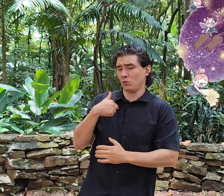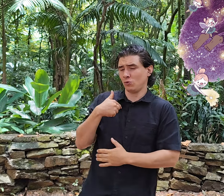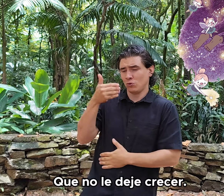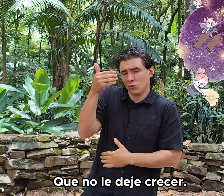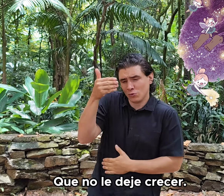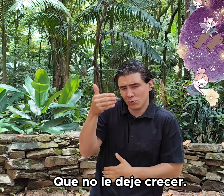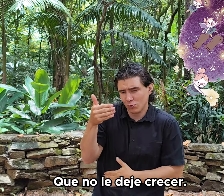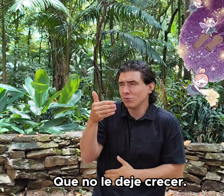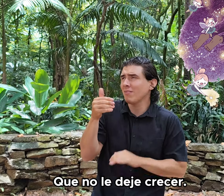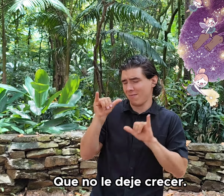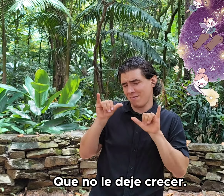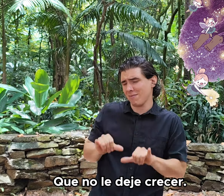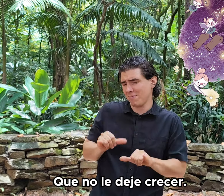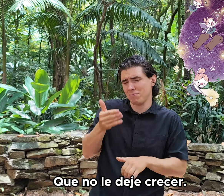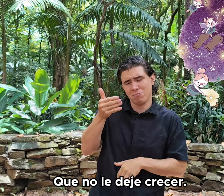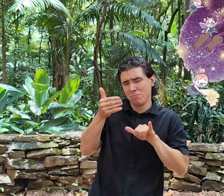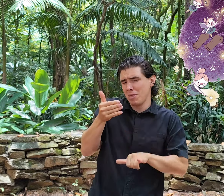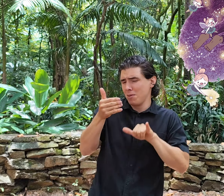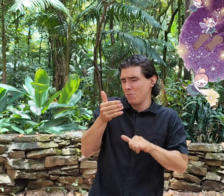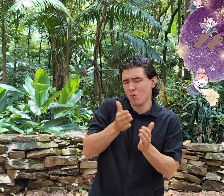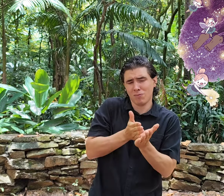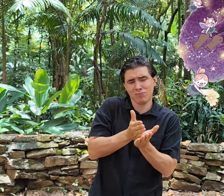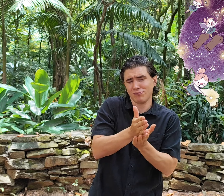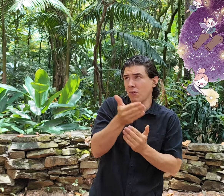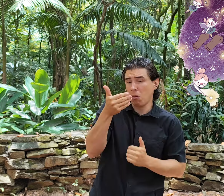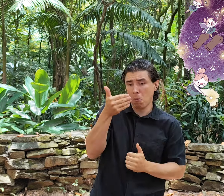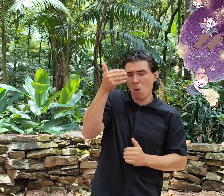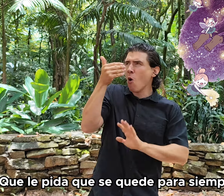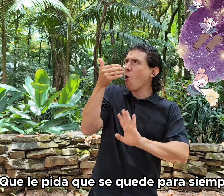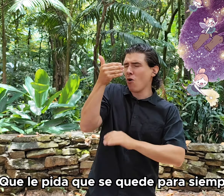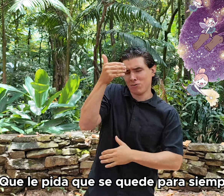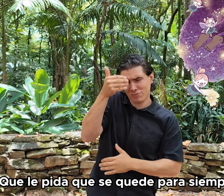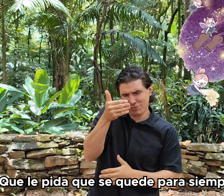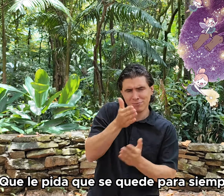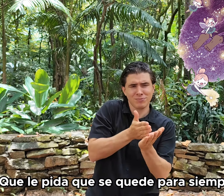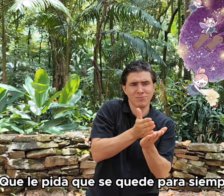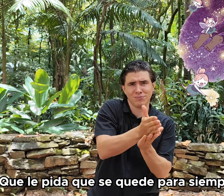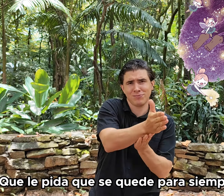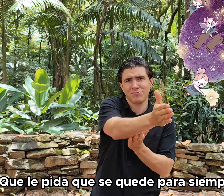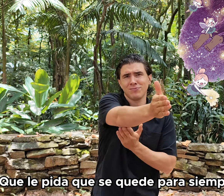Que no le deje crecer, que le pida que se quede para siempre.